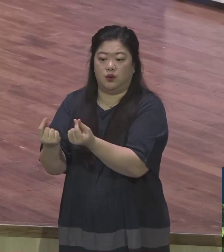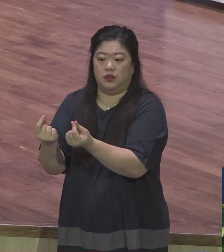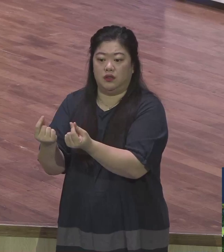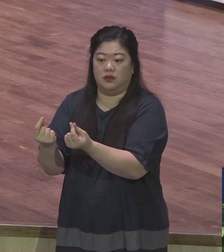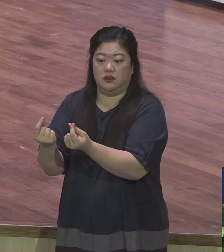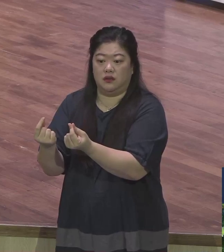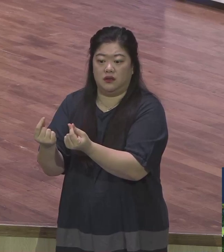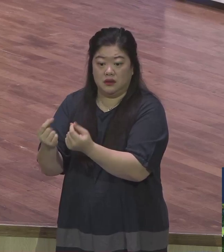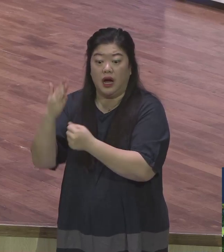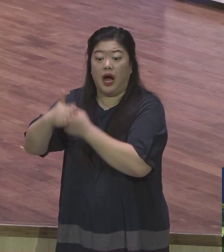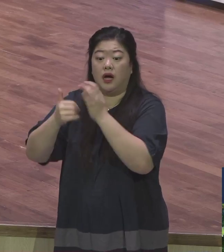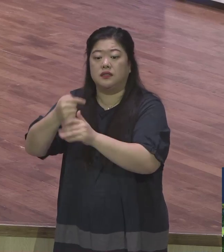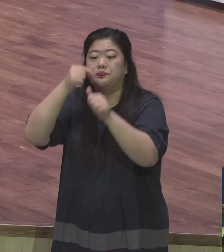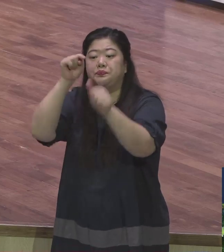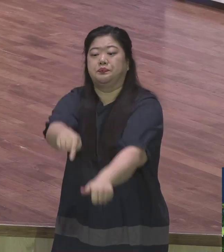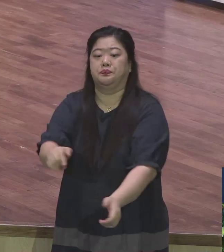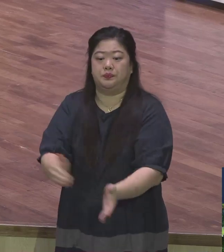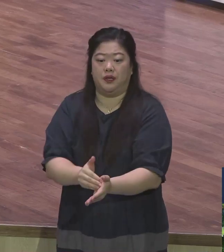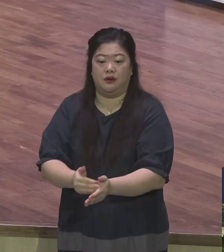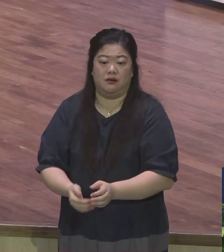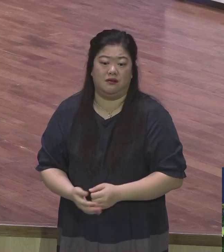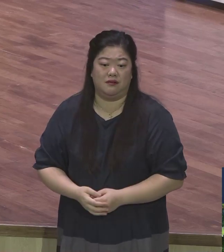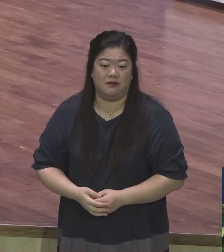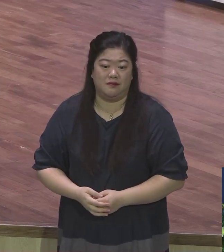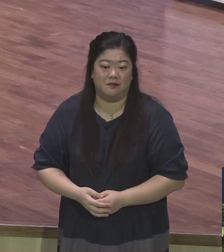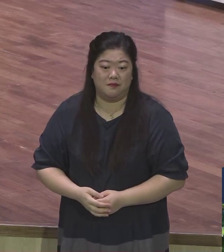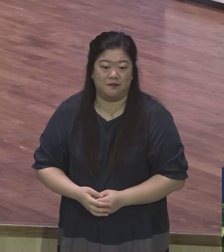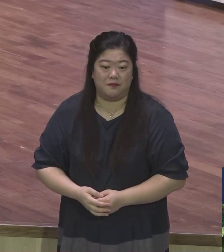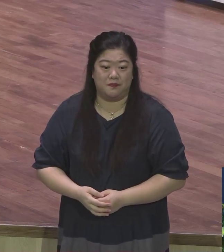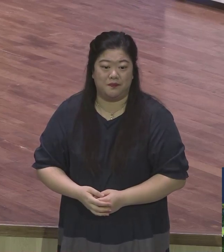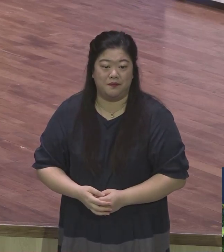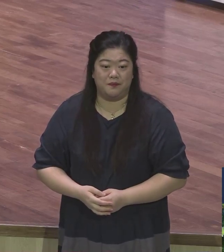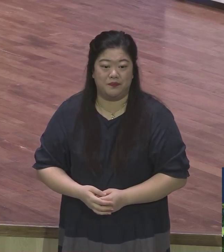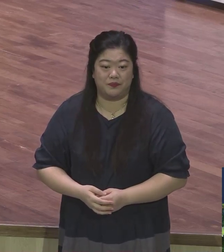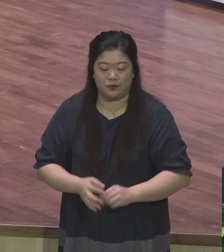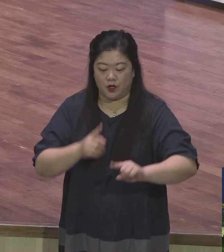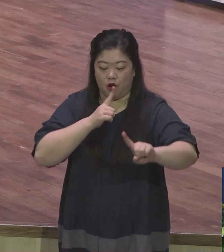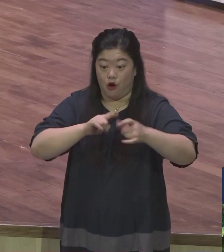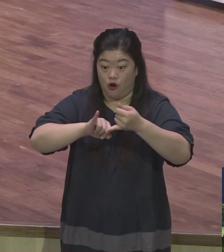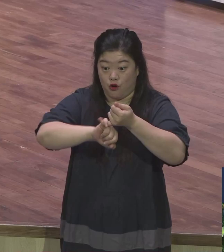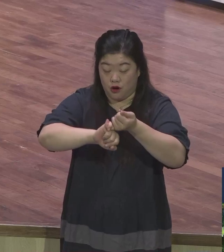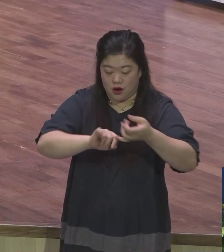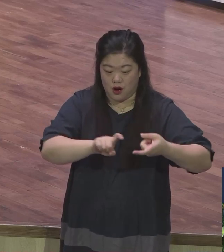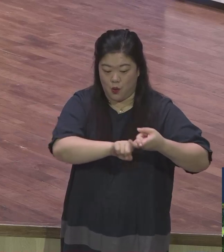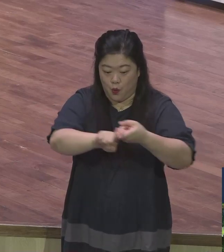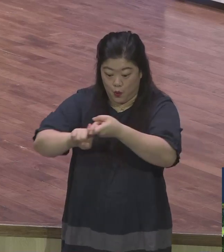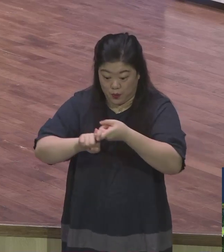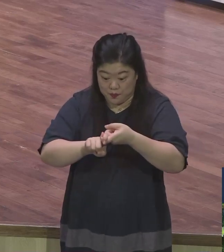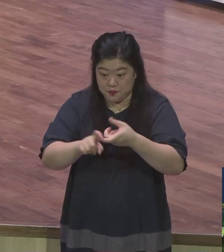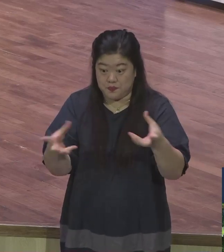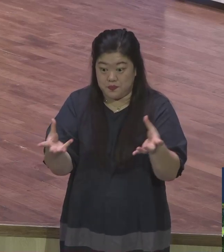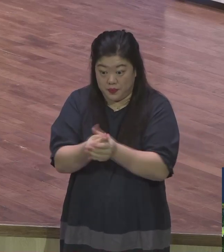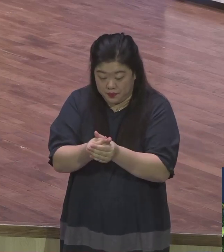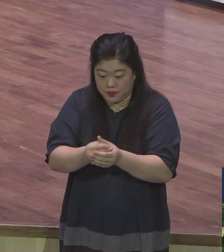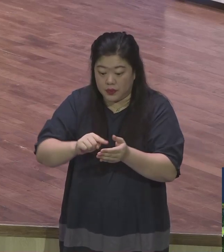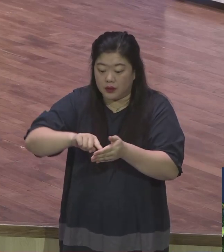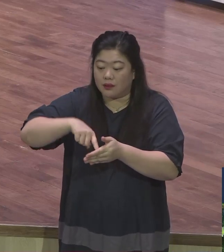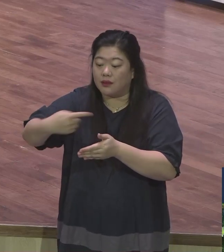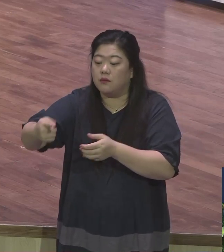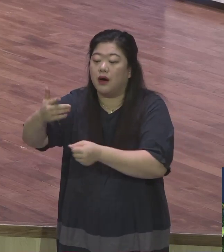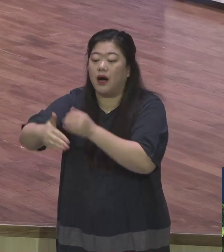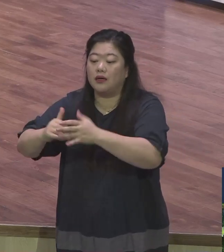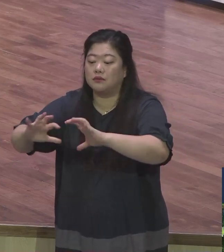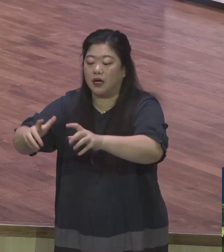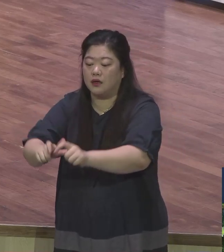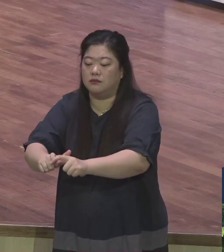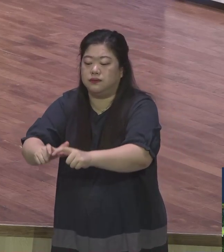나가라고 하나님이 가정과 교회를 세웠어요. 연약 공동체가 되어있어야 하나님의 나라를